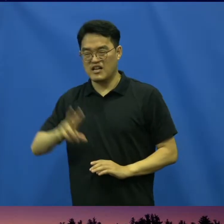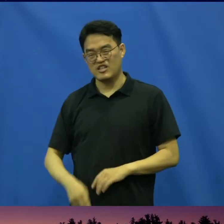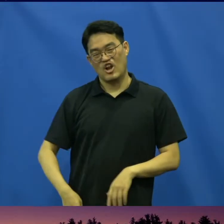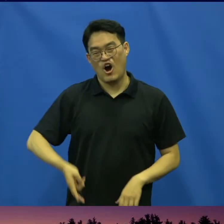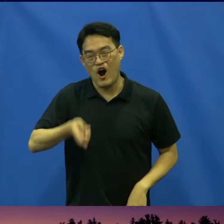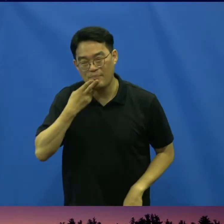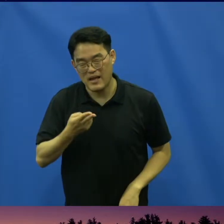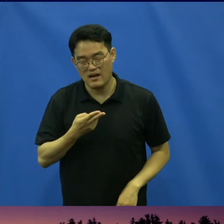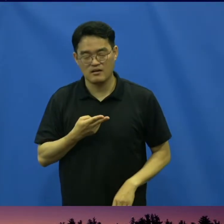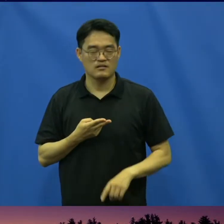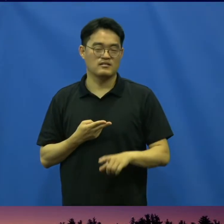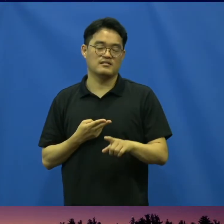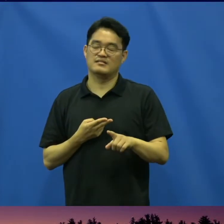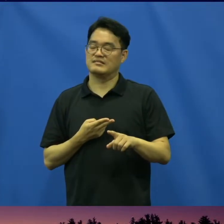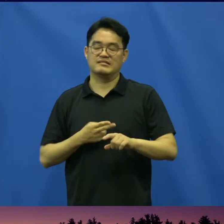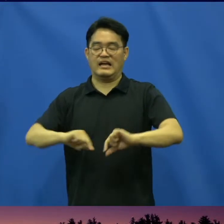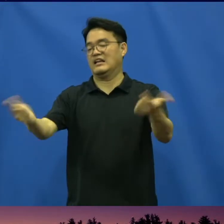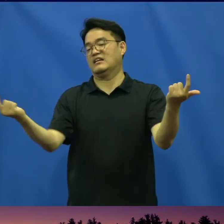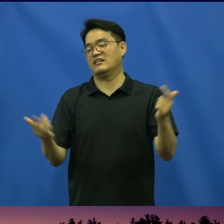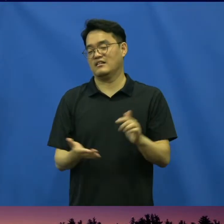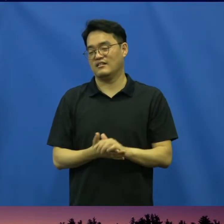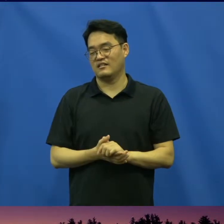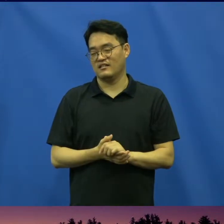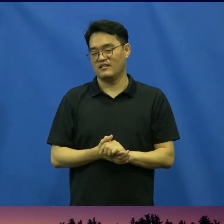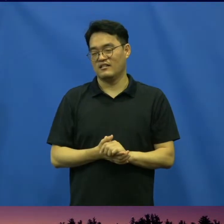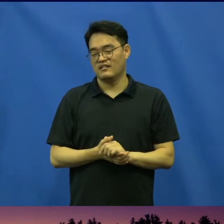때, 천방지축일 때,